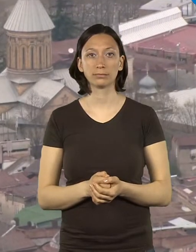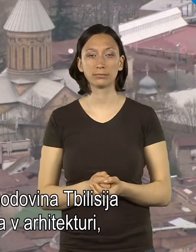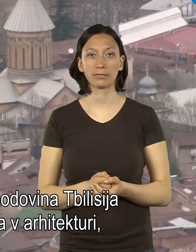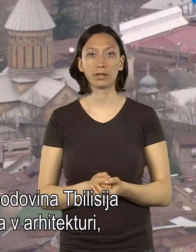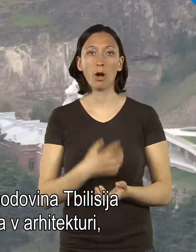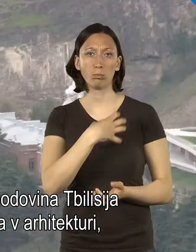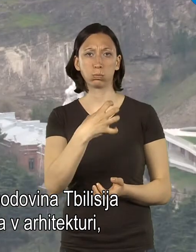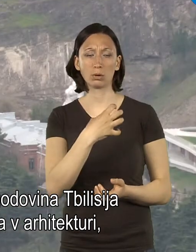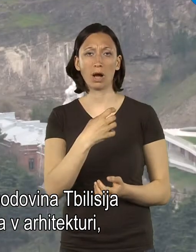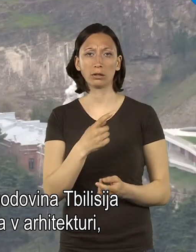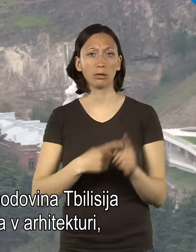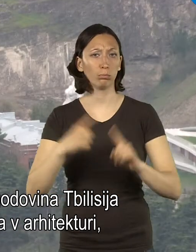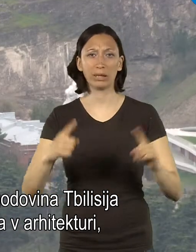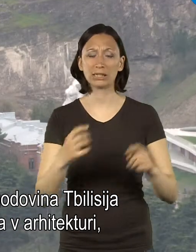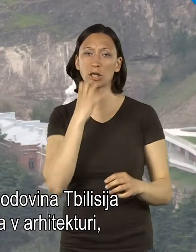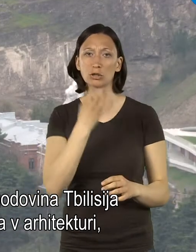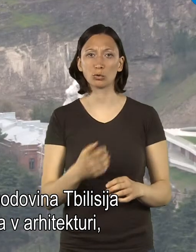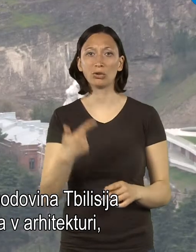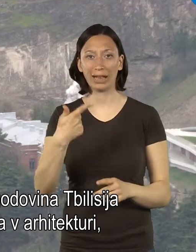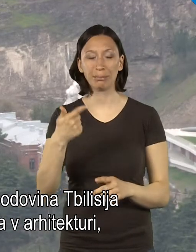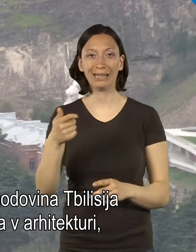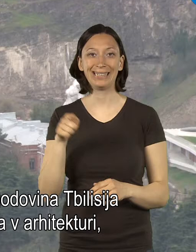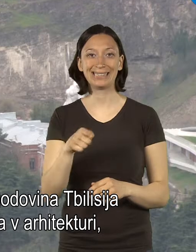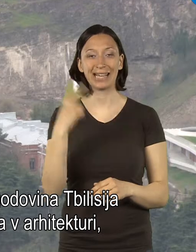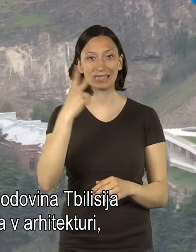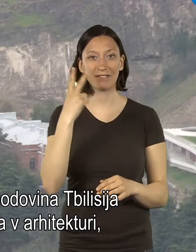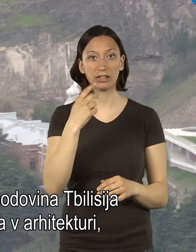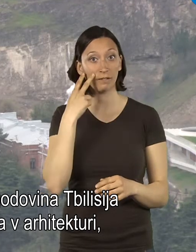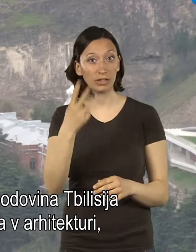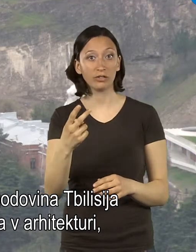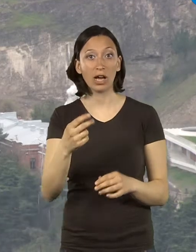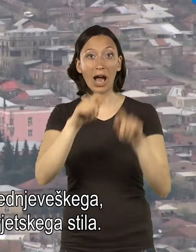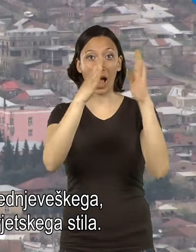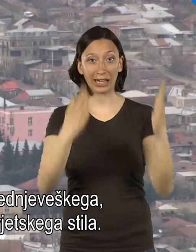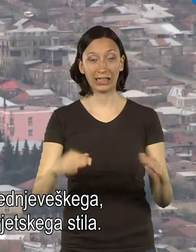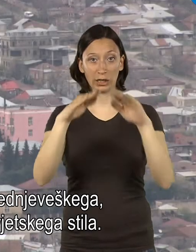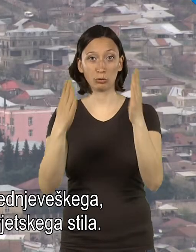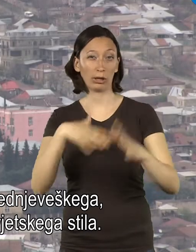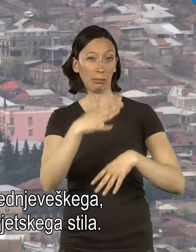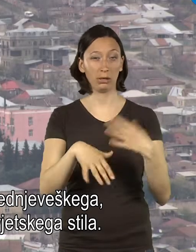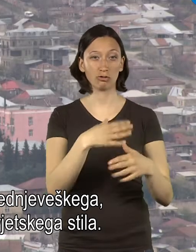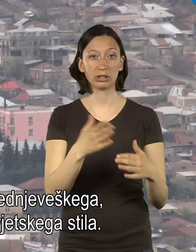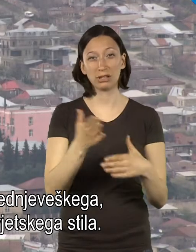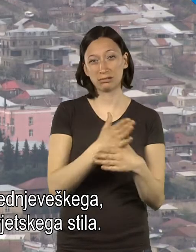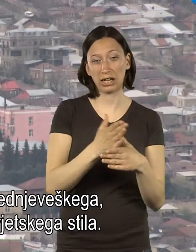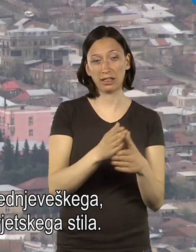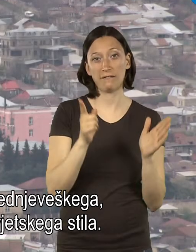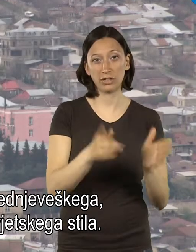Bogata in pestra zgodovina Tbilisija se seveda odraža v arhitekturi, ki je mešanica srednjeveškega, klasičnega